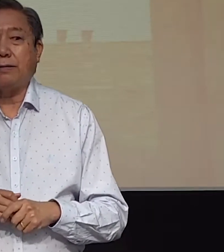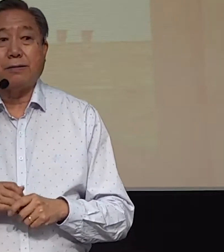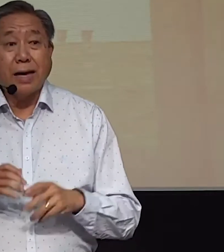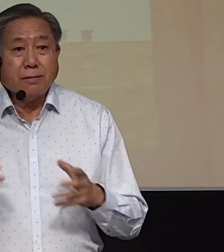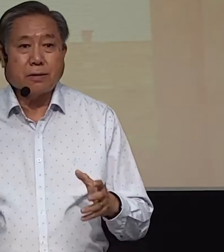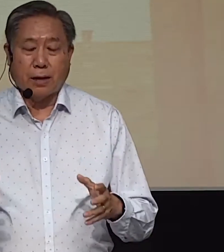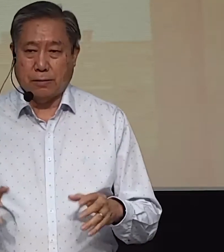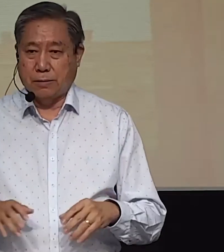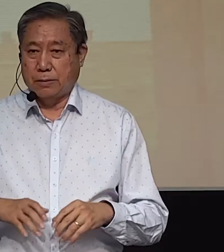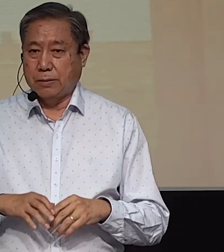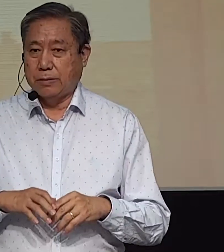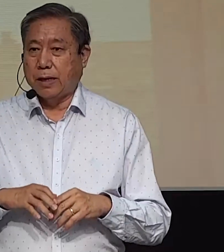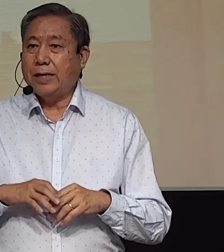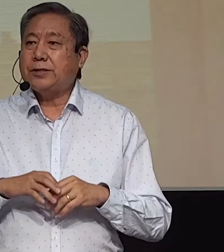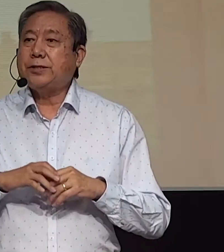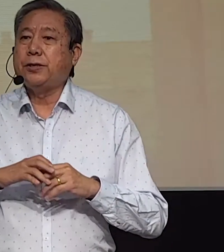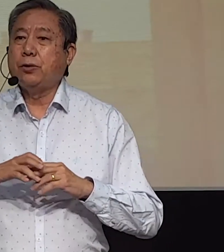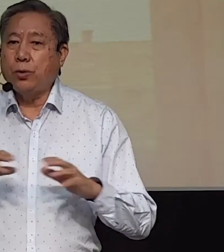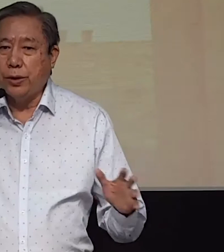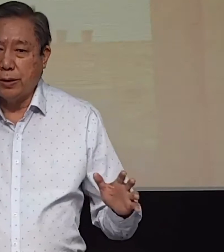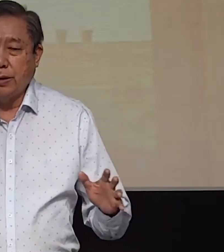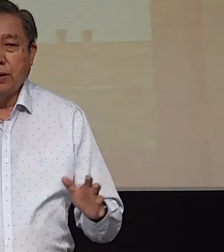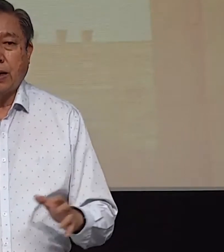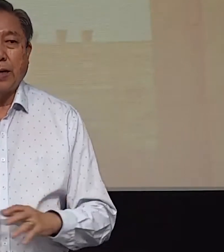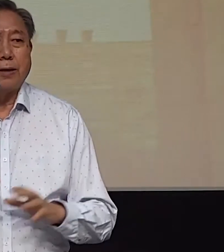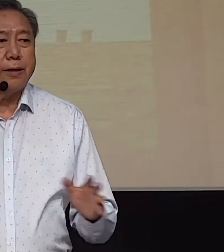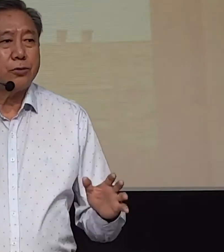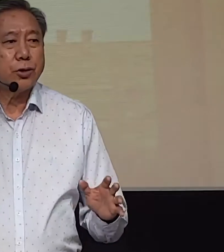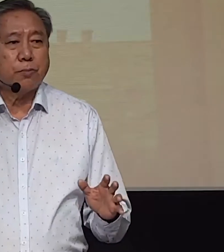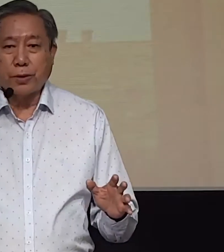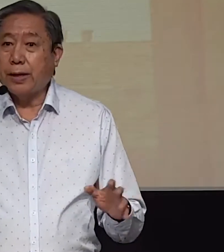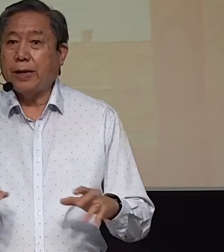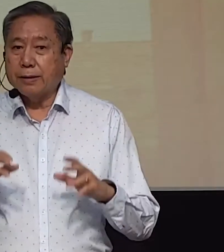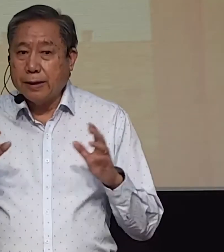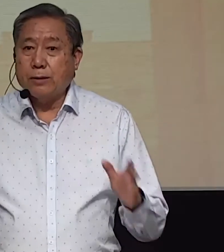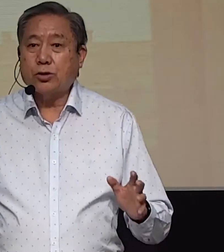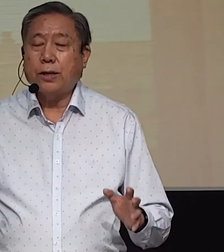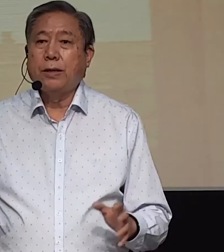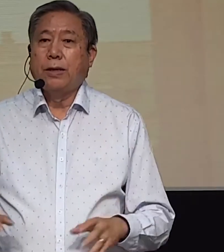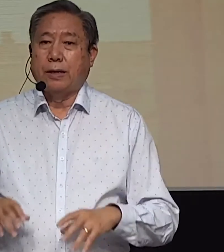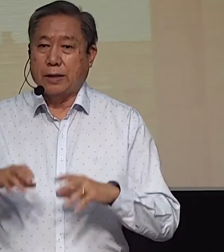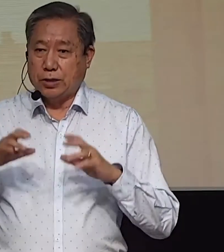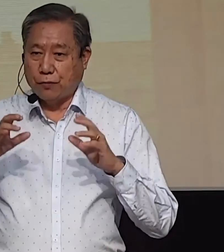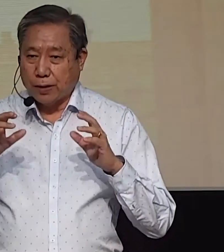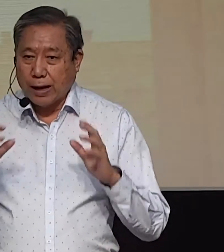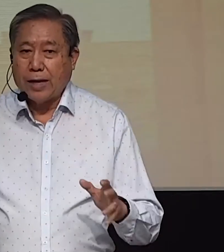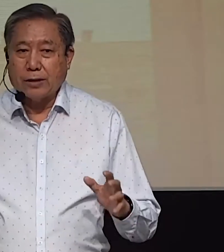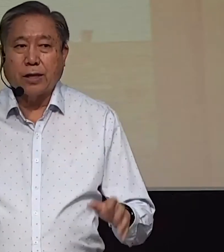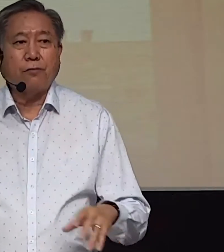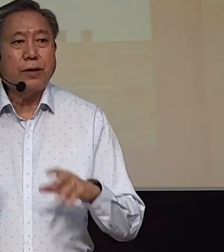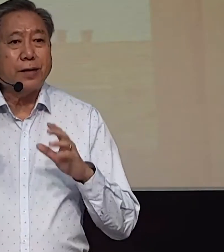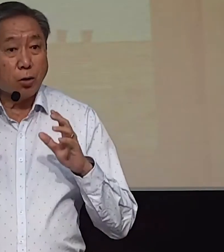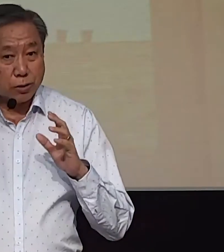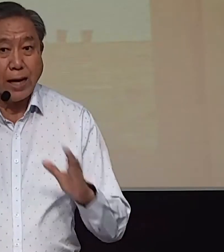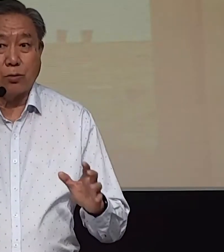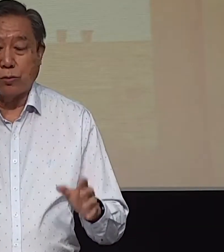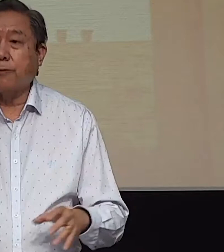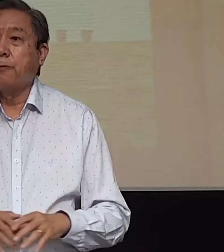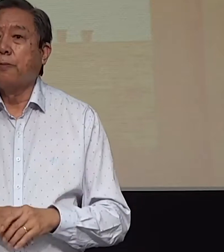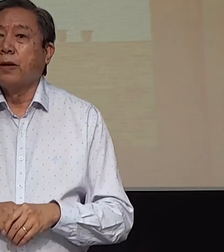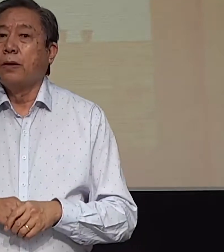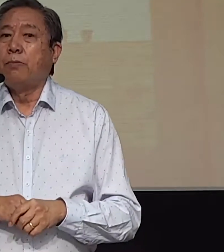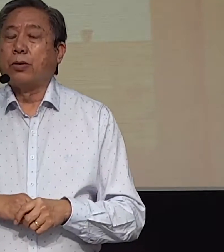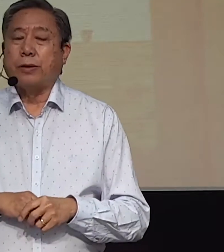ele tenta, né, extinguir a igreja, porque é a igreja edificada que vai